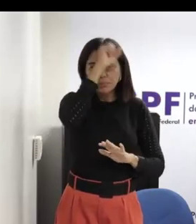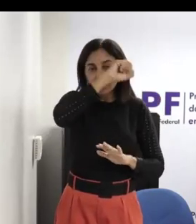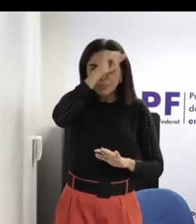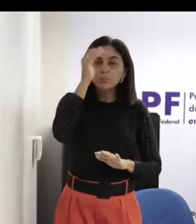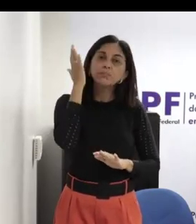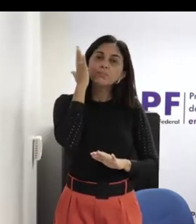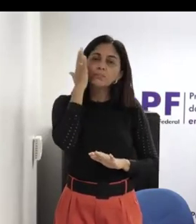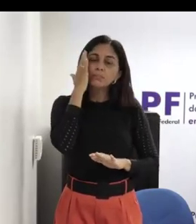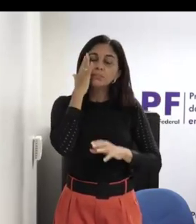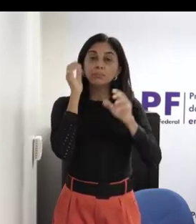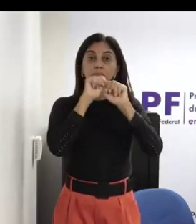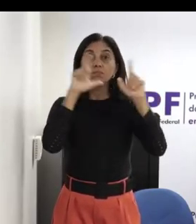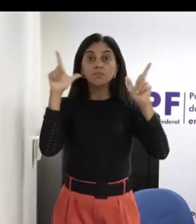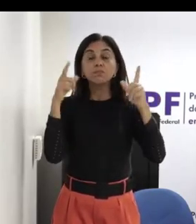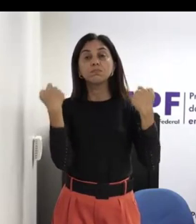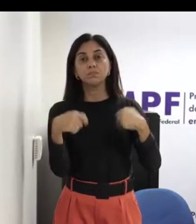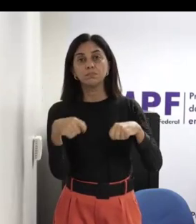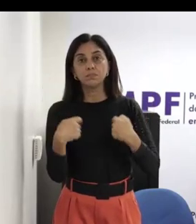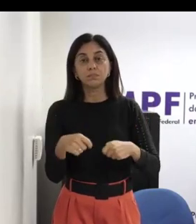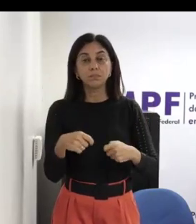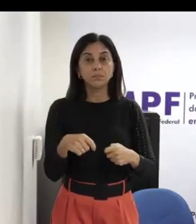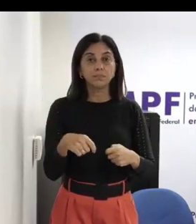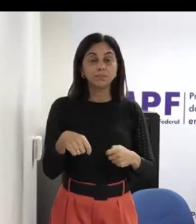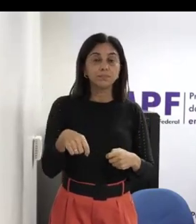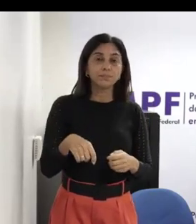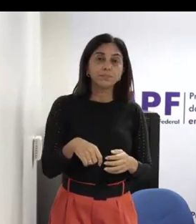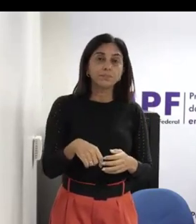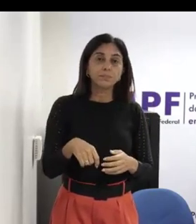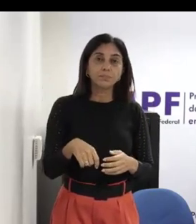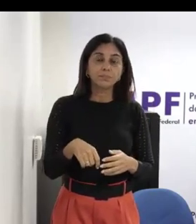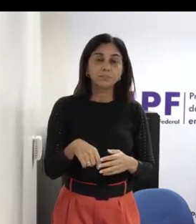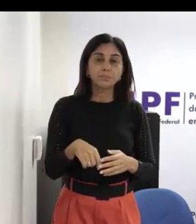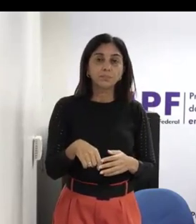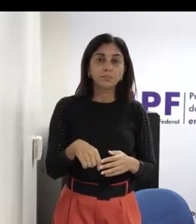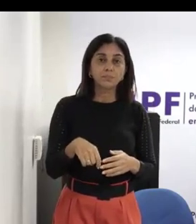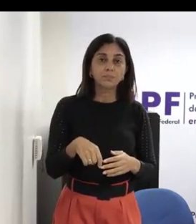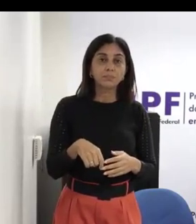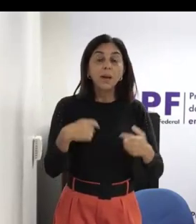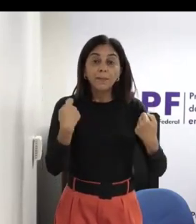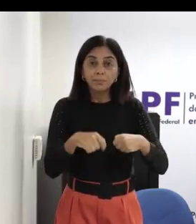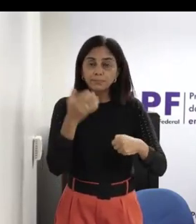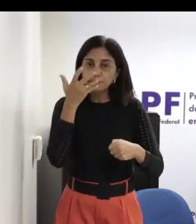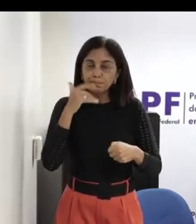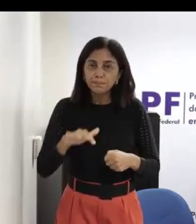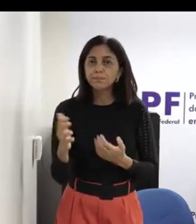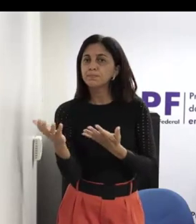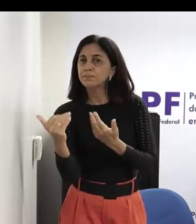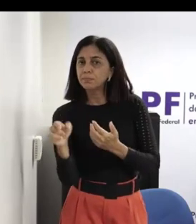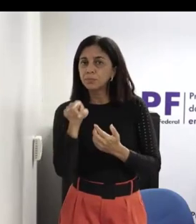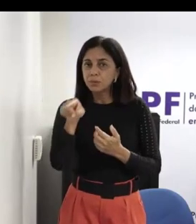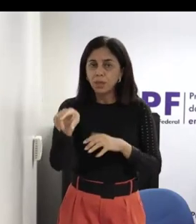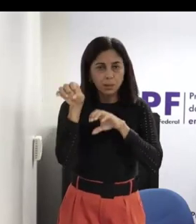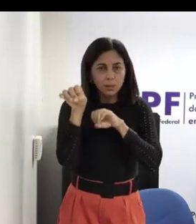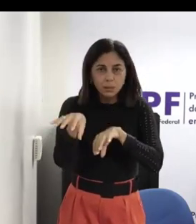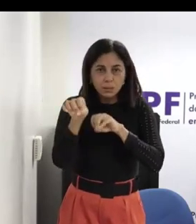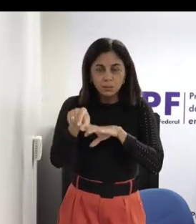também que a gente precisa né trabalhar isso eh com a nossa nossas crianças e adolescentes no máximo ao mesmo tempo que